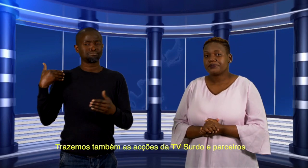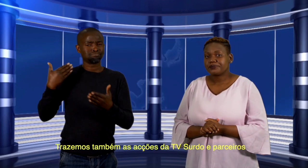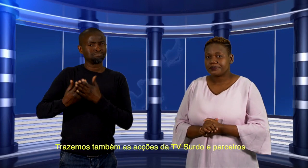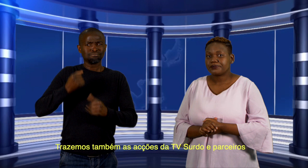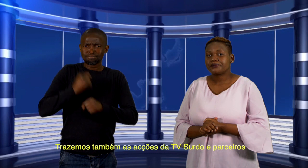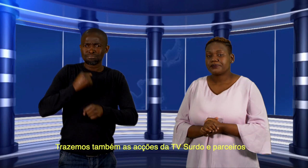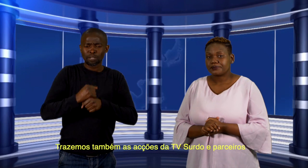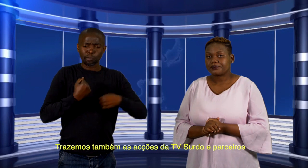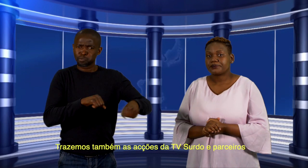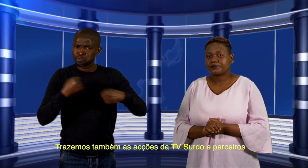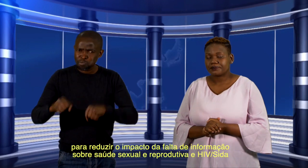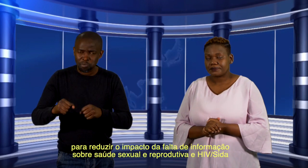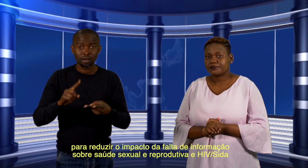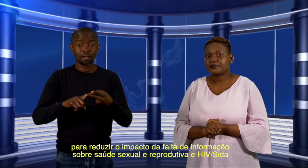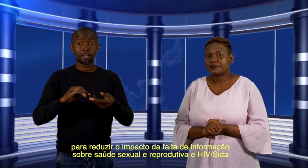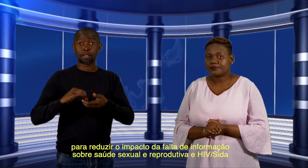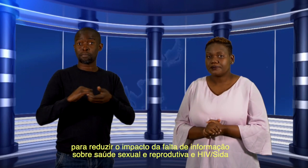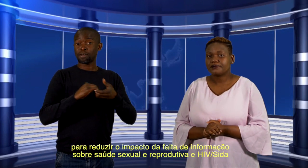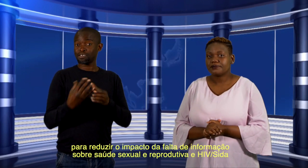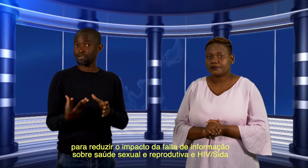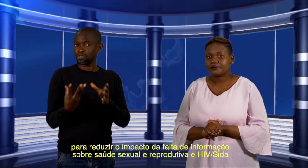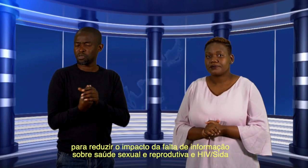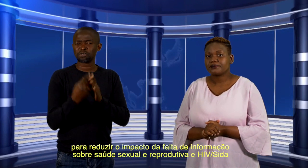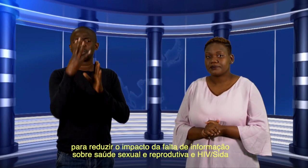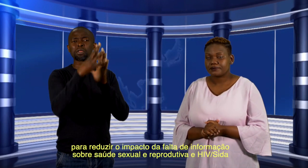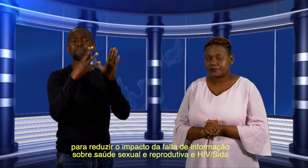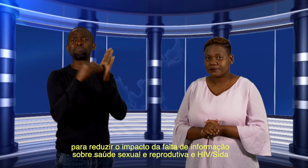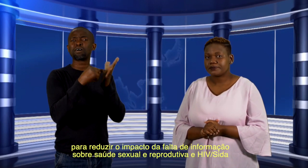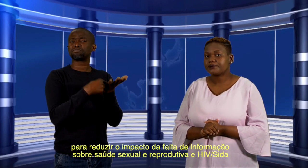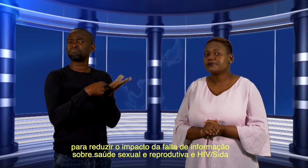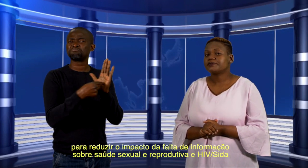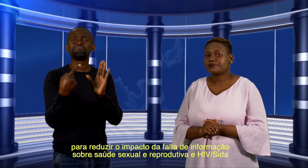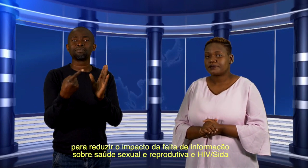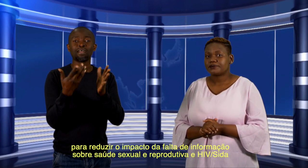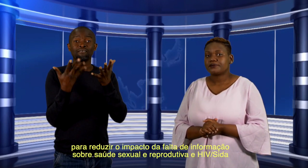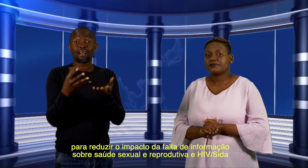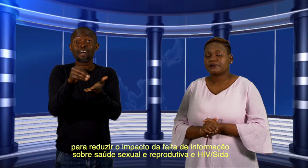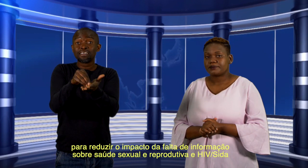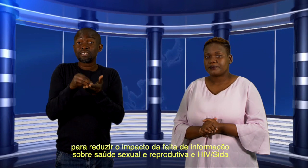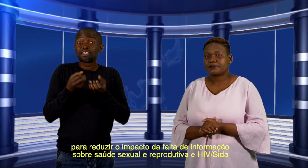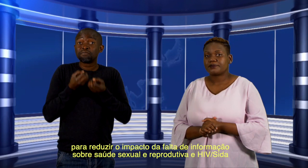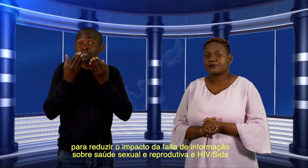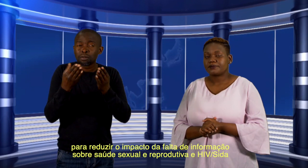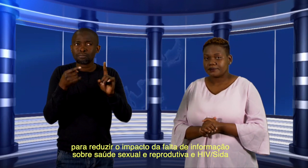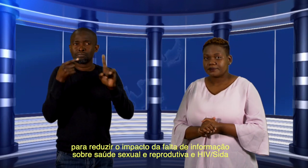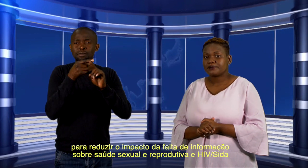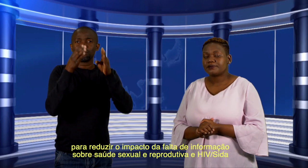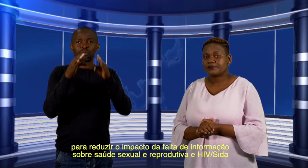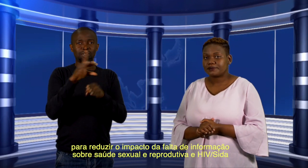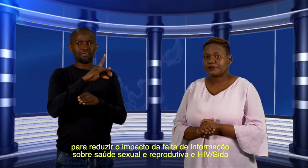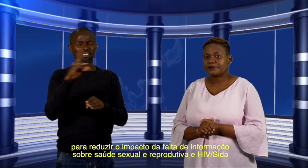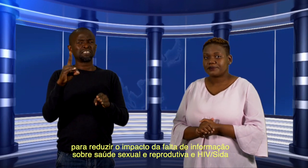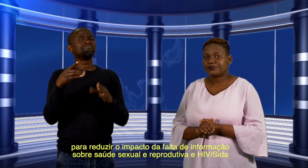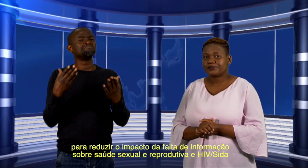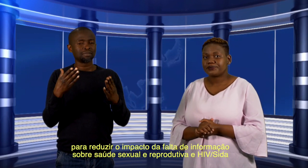ações da TV Surdo e parceiros para reduzir o impacto da falta de informação sobre saúde sexual e reprodutiva